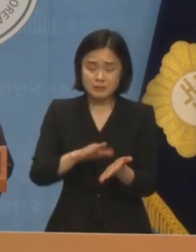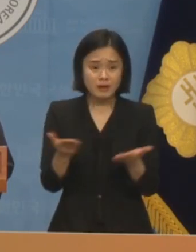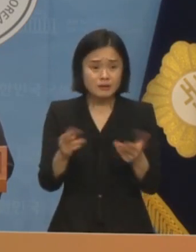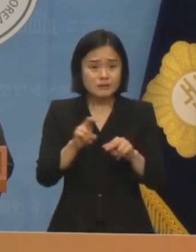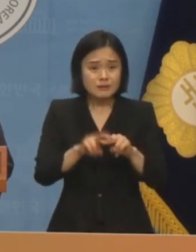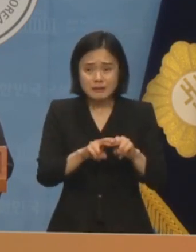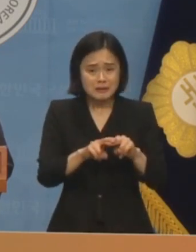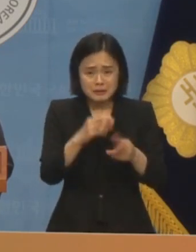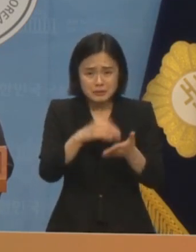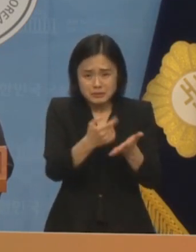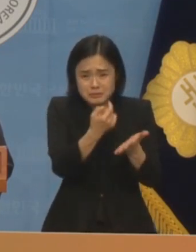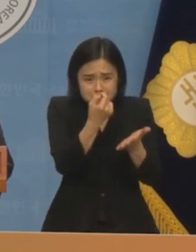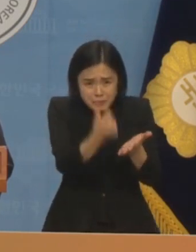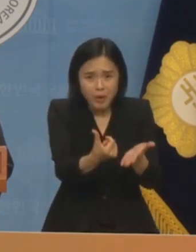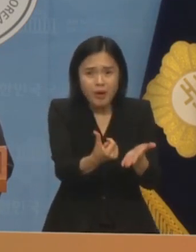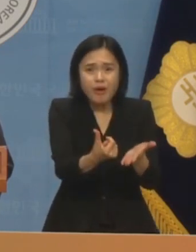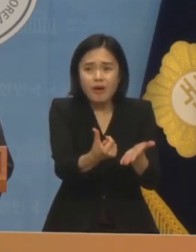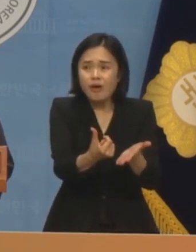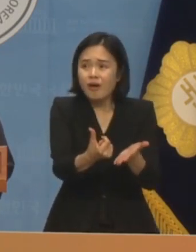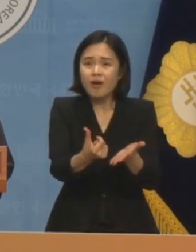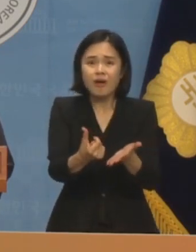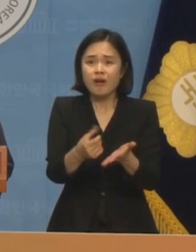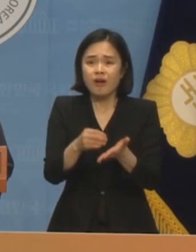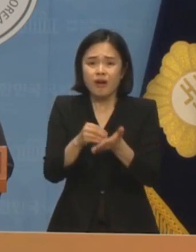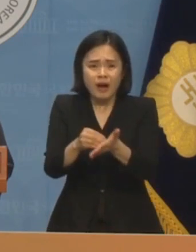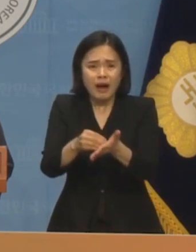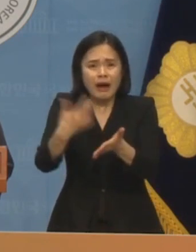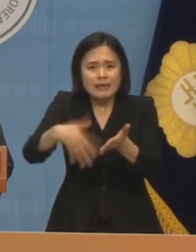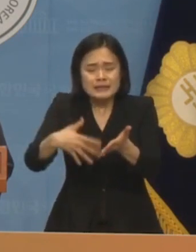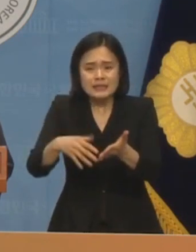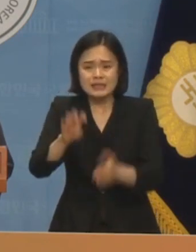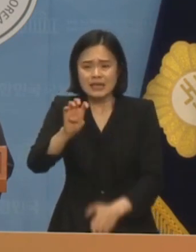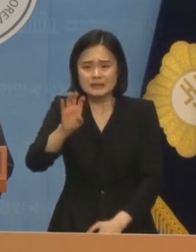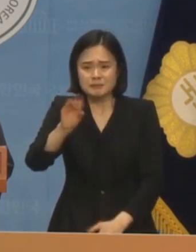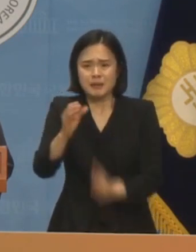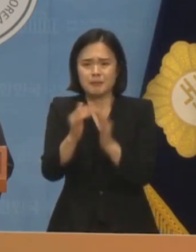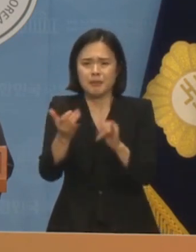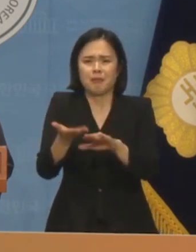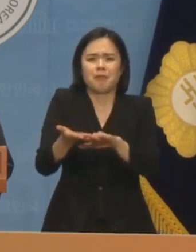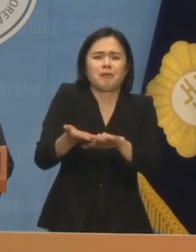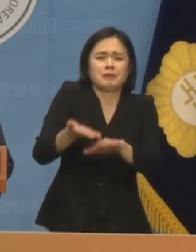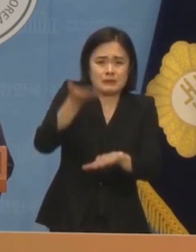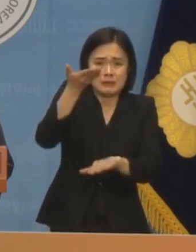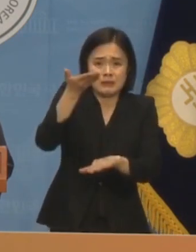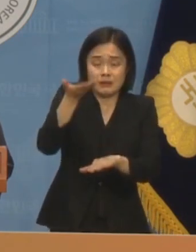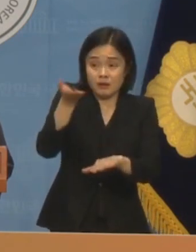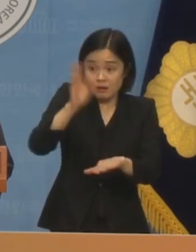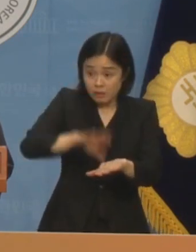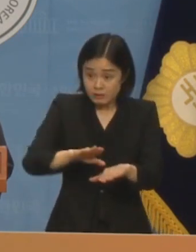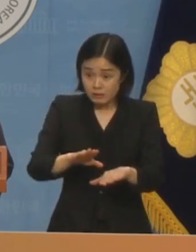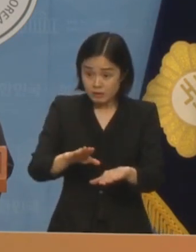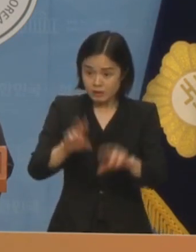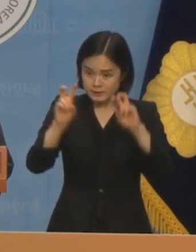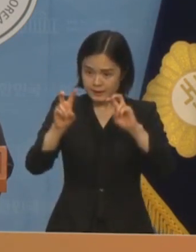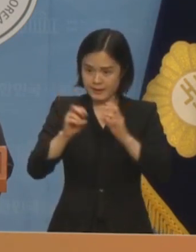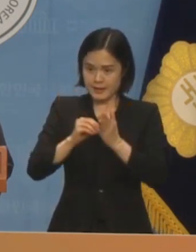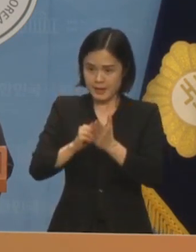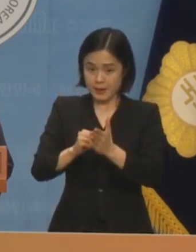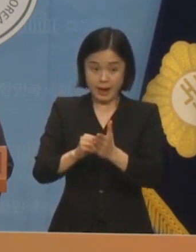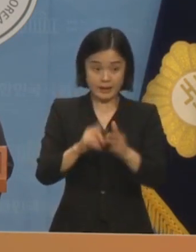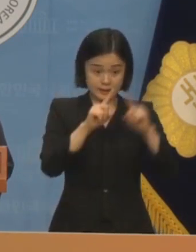청년이 40만 명에 달하는 사회에서 대학을 졸업하는 순간 이자를 갚으라는 것은 너무나도 각박한